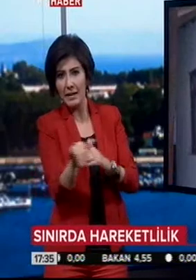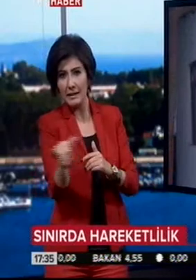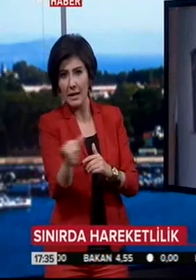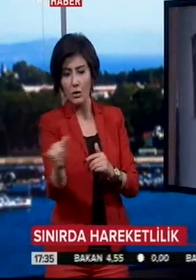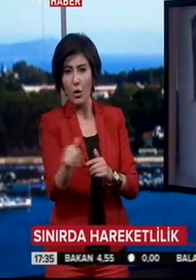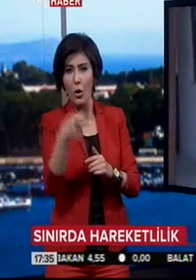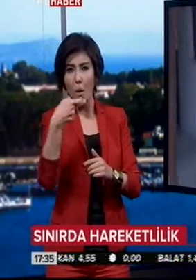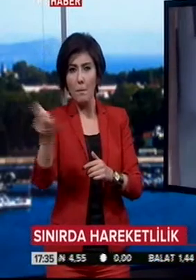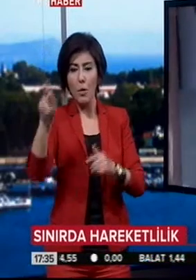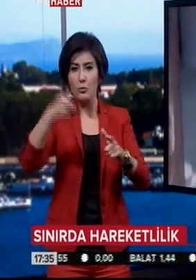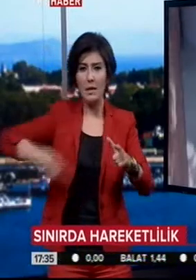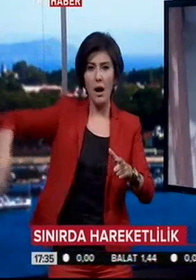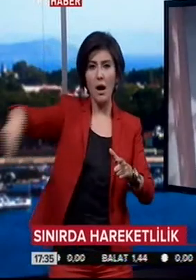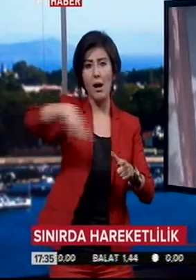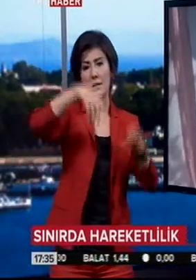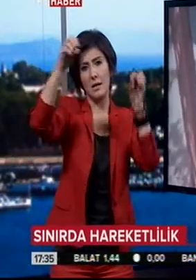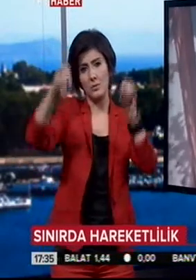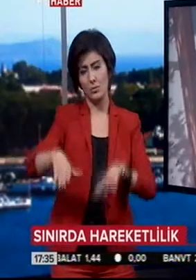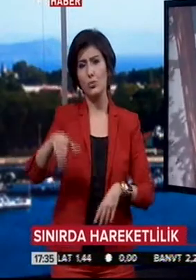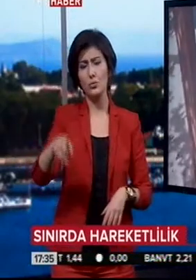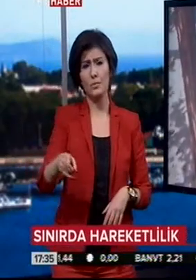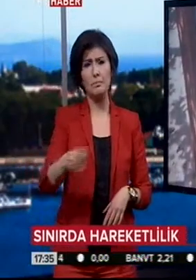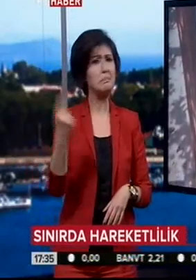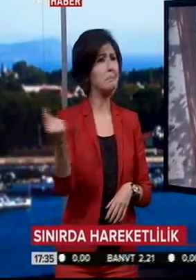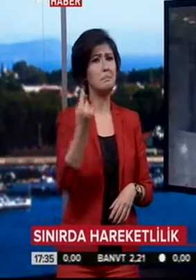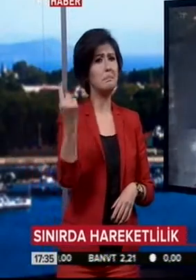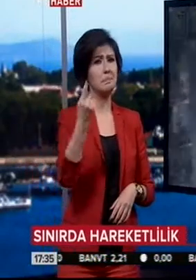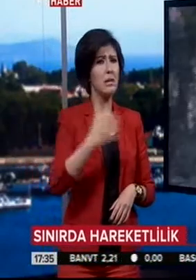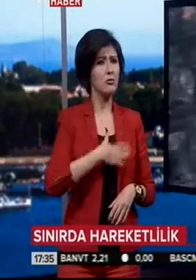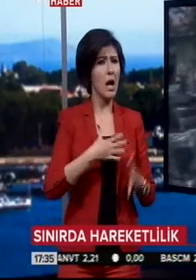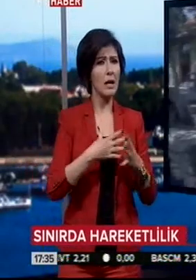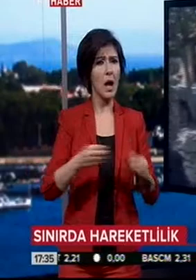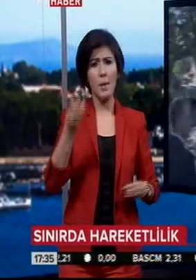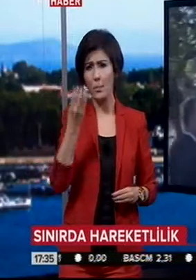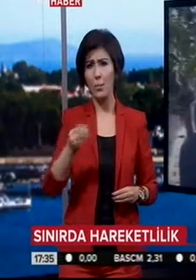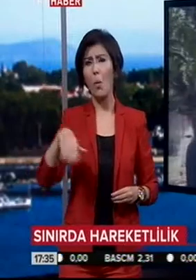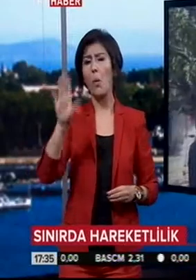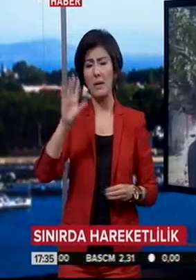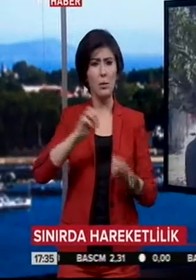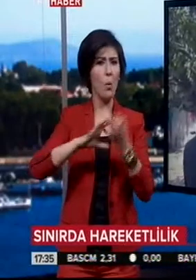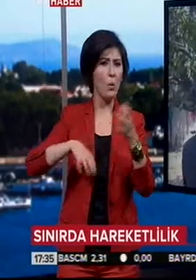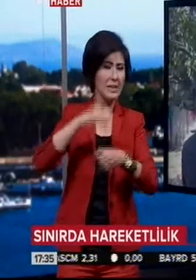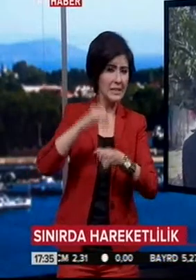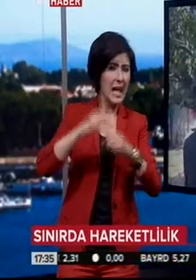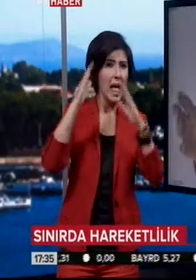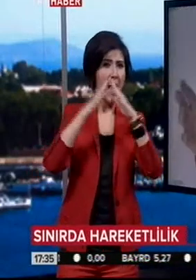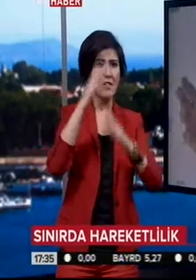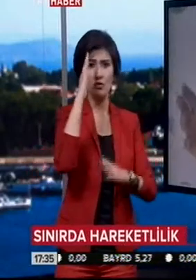evin yakınlarındaki boş bir araziye düştü. Herhangi bir can kaybının yaşanmadığı olayda evin camları